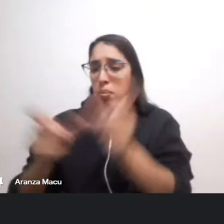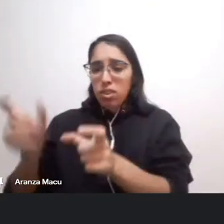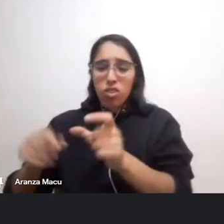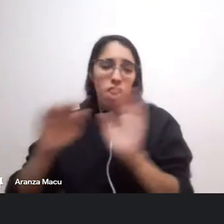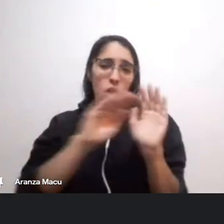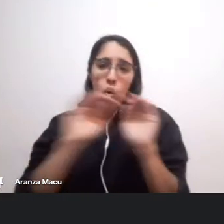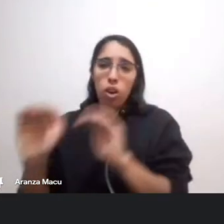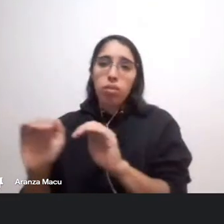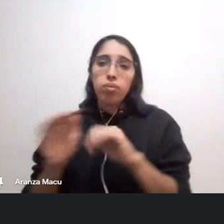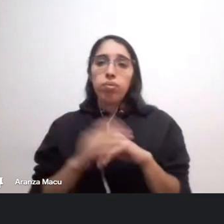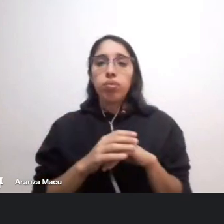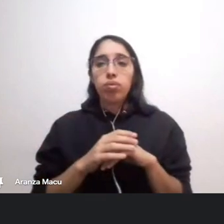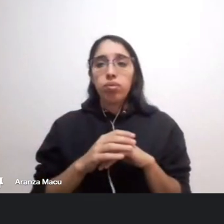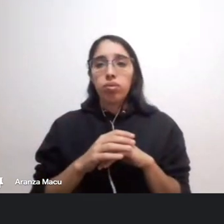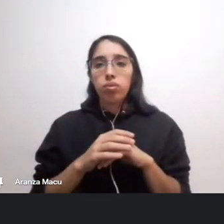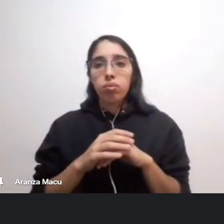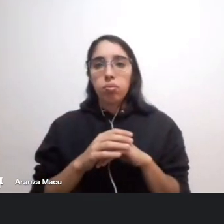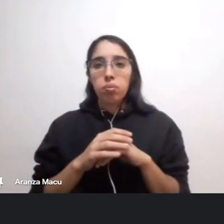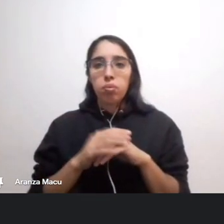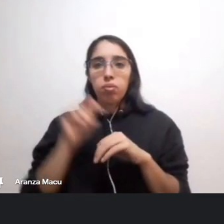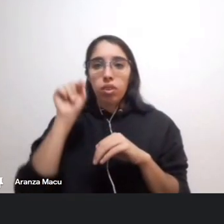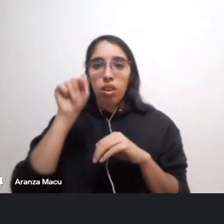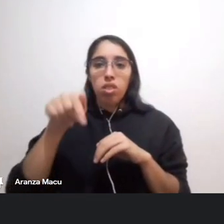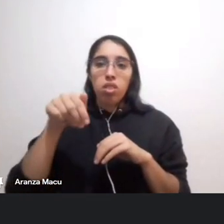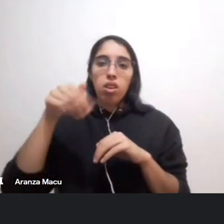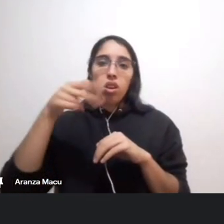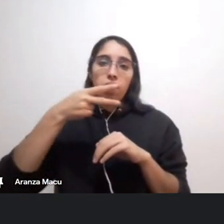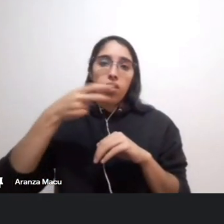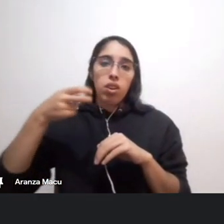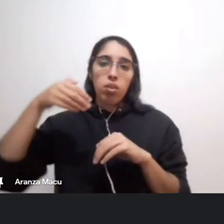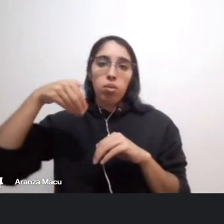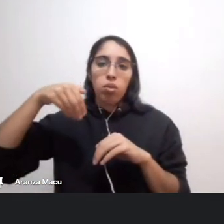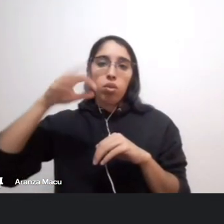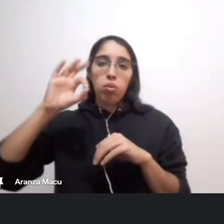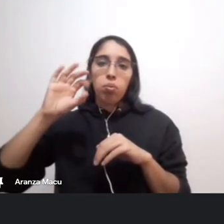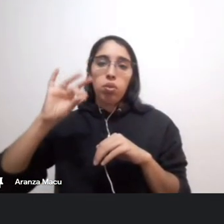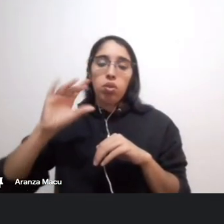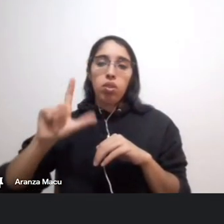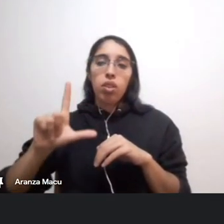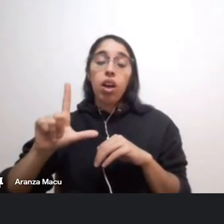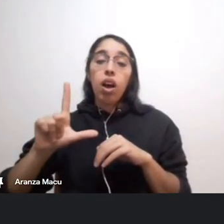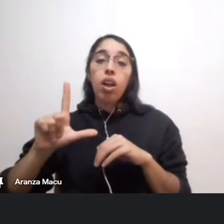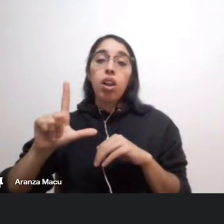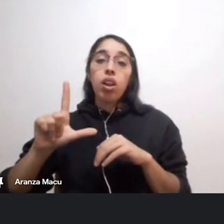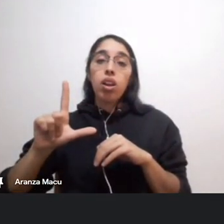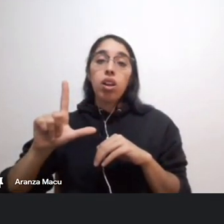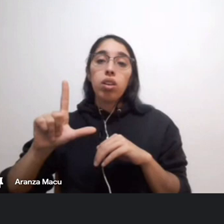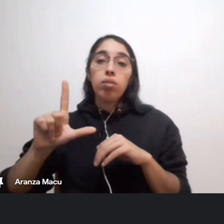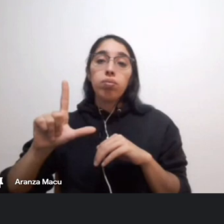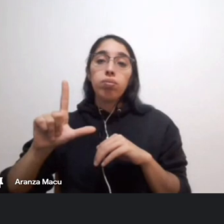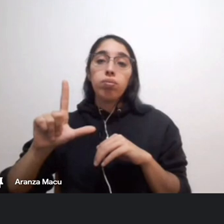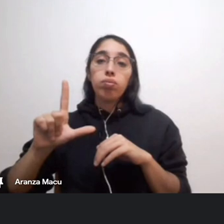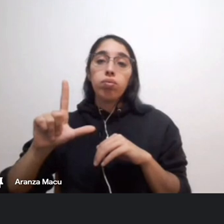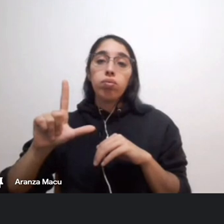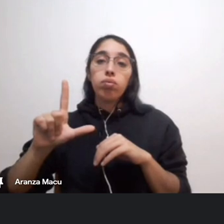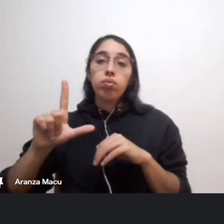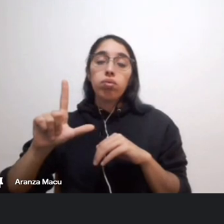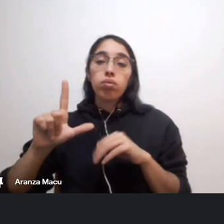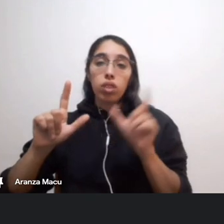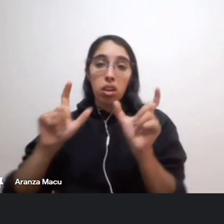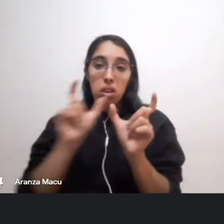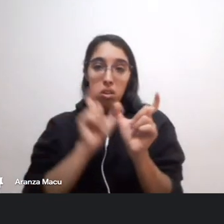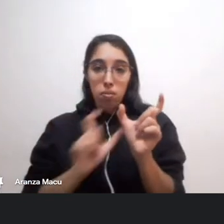A este verbo modal le puede seguir otro verbo antes del principal, o la frase verbal